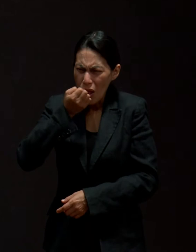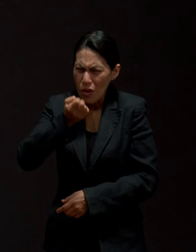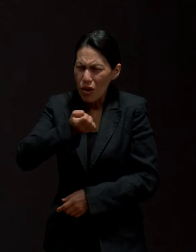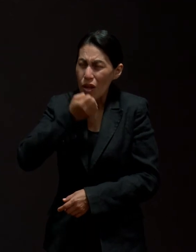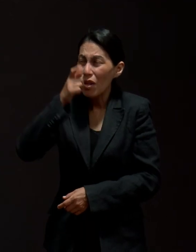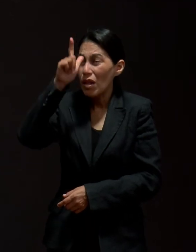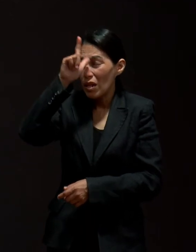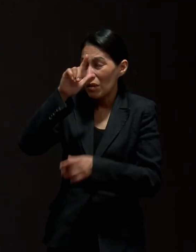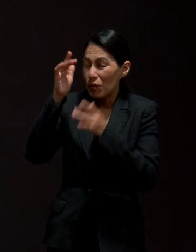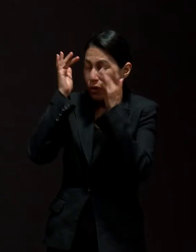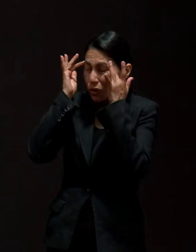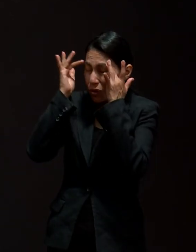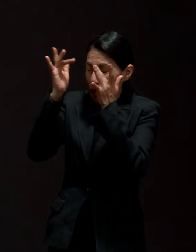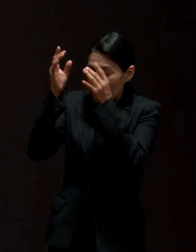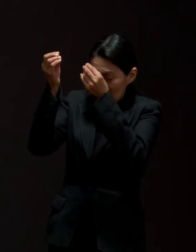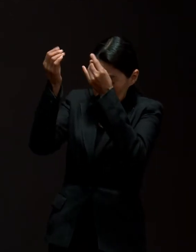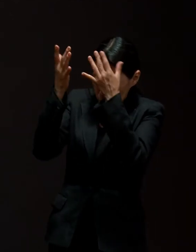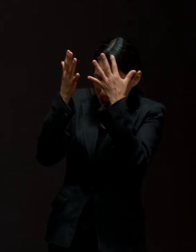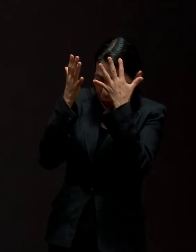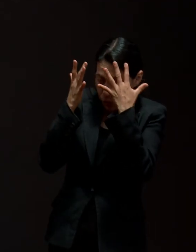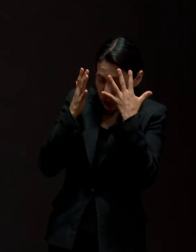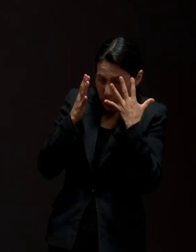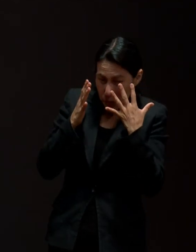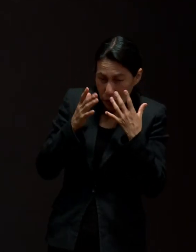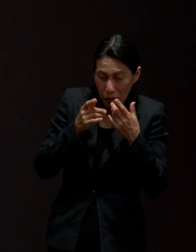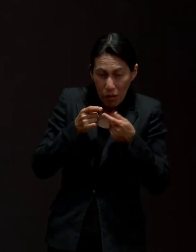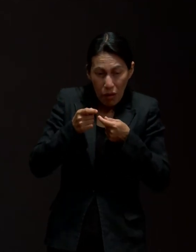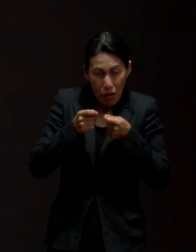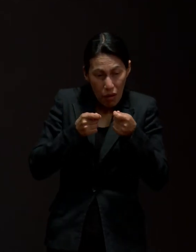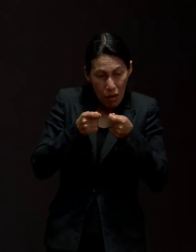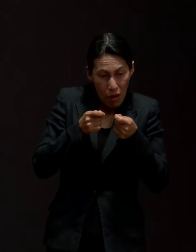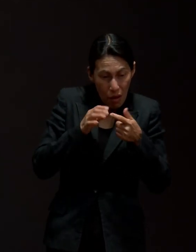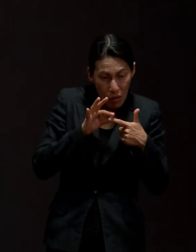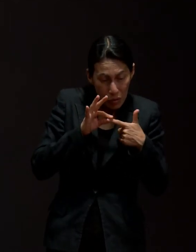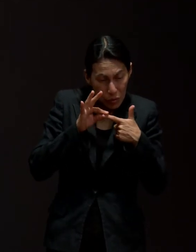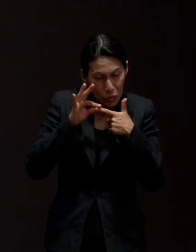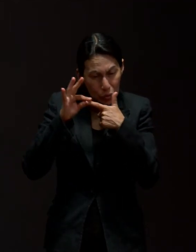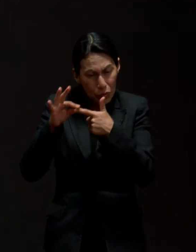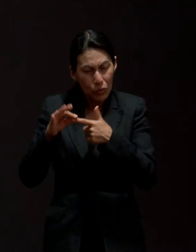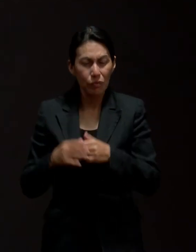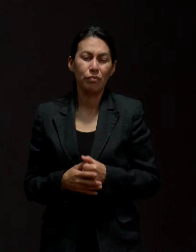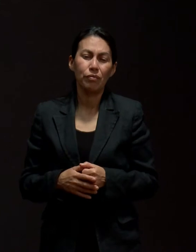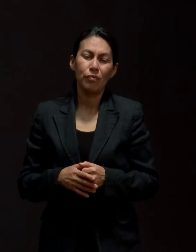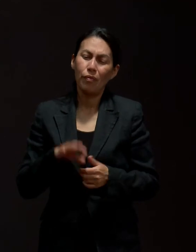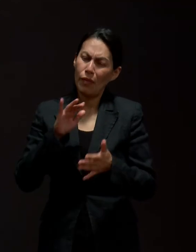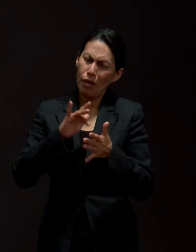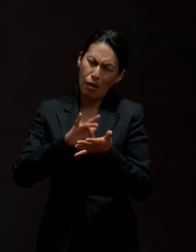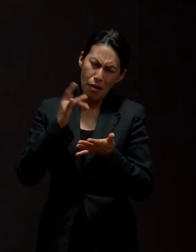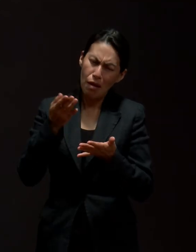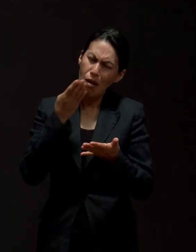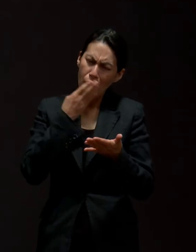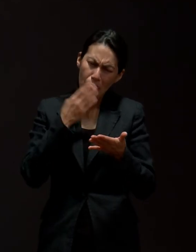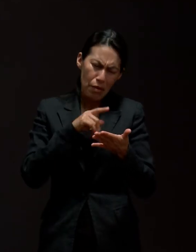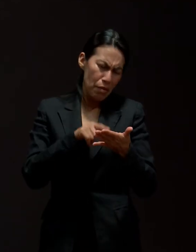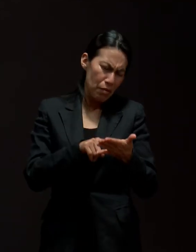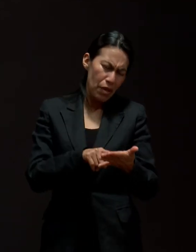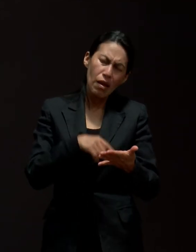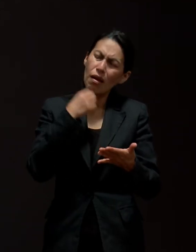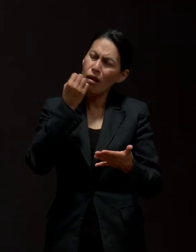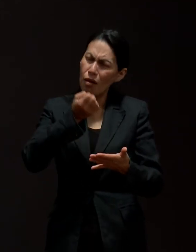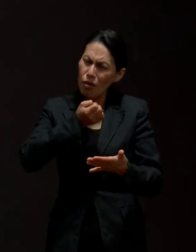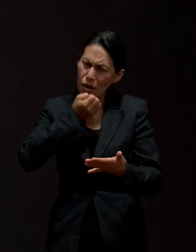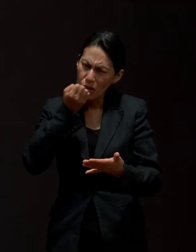abunde y sobreabunde, nos mueva, pero nos dejemos guiar por él. Amén. A través de la reflexión de su